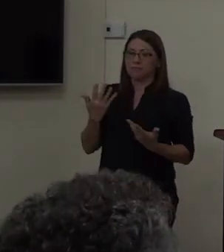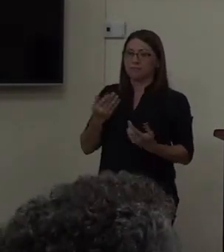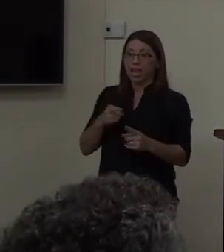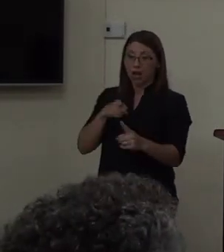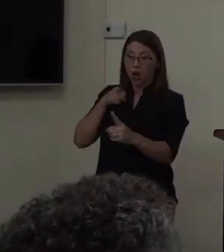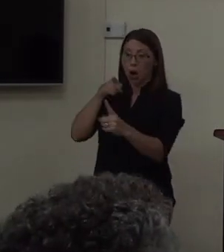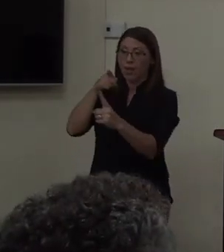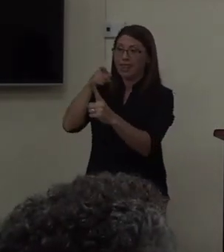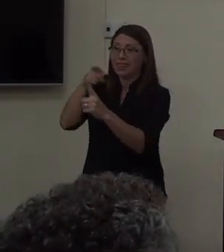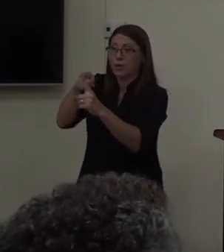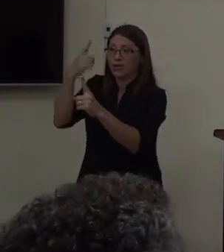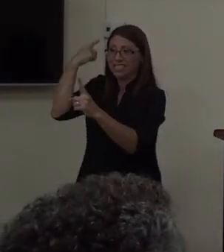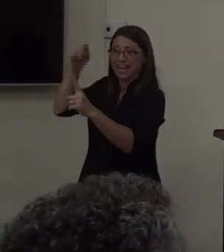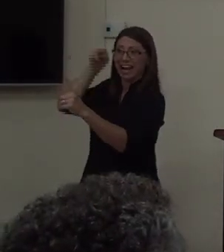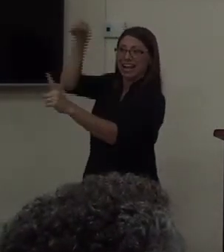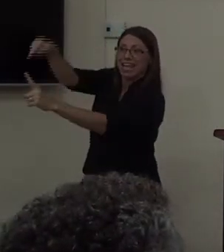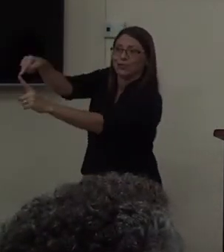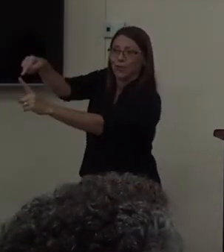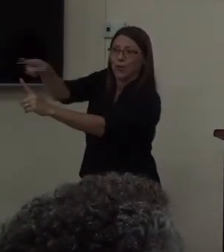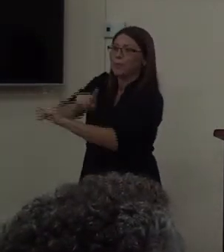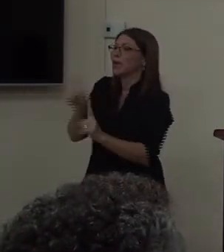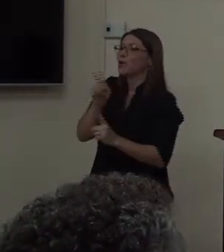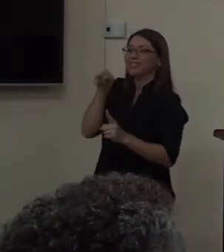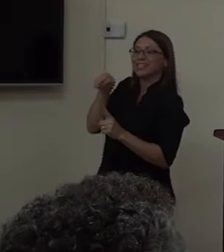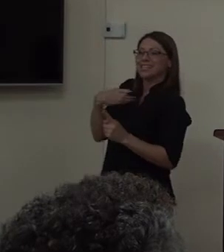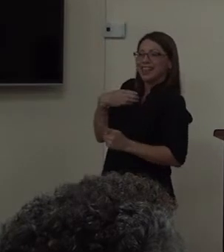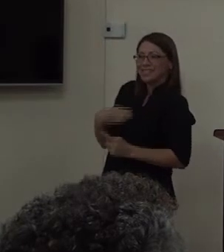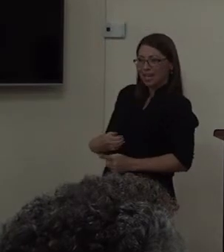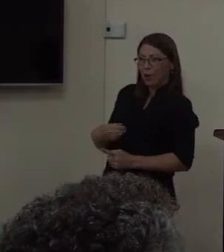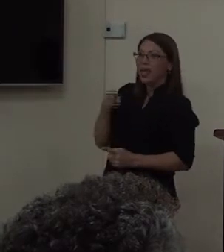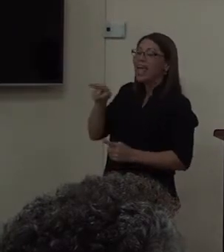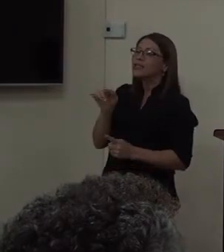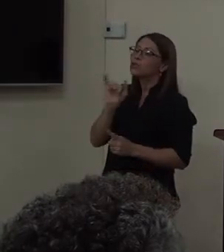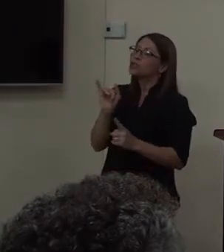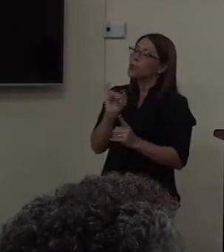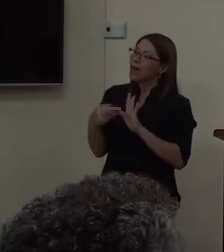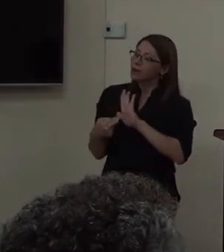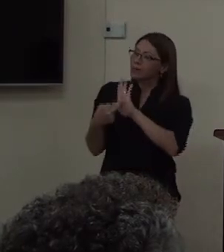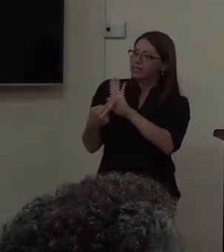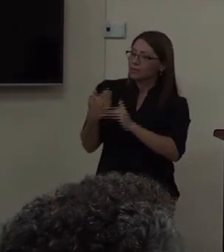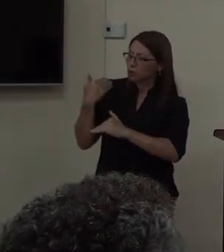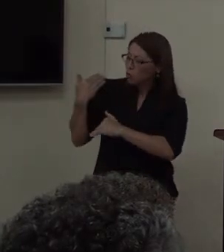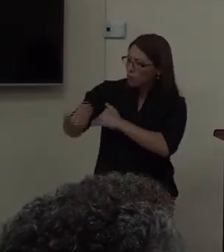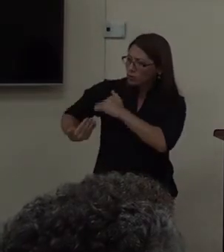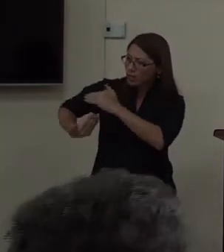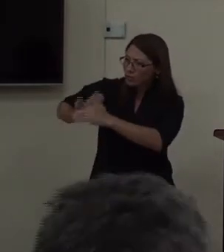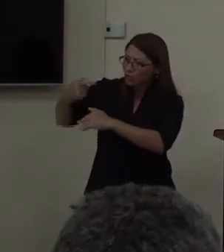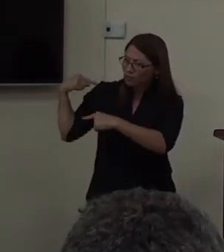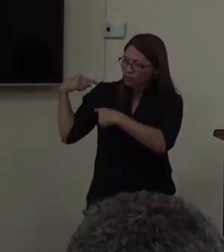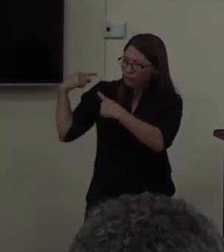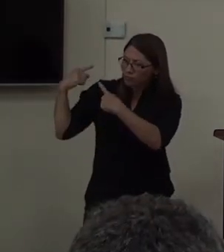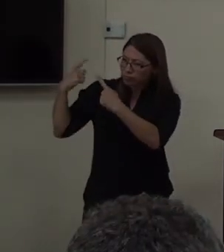aquello, pero no es que ese sea el deseo, ¿verdad? Digamos, trata de ser más bien la representación de un proceso que se ha venido desarrollando, ¿verdad? Y es